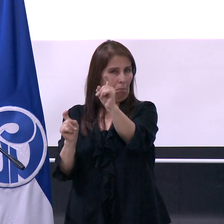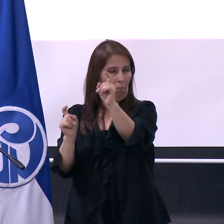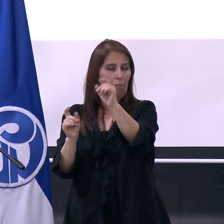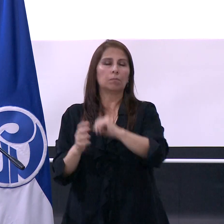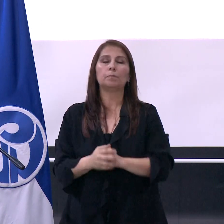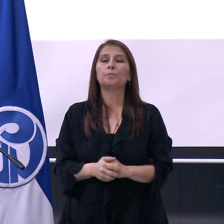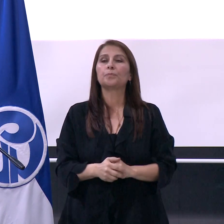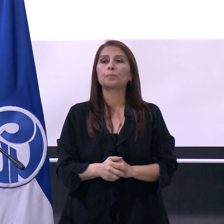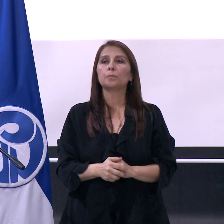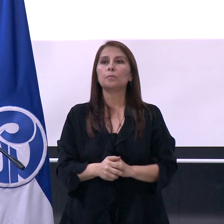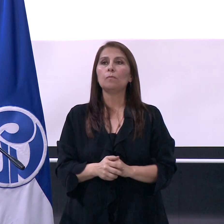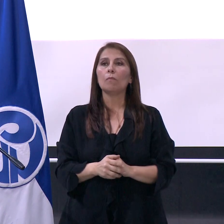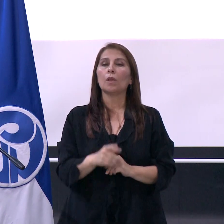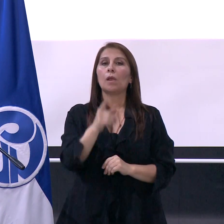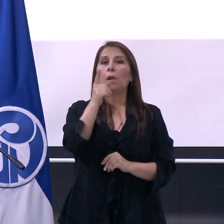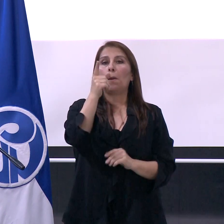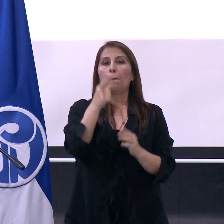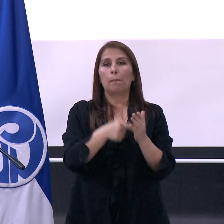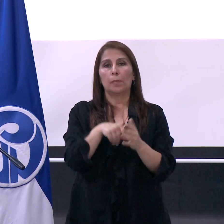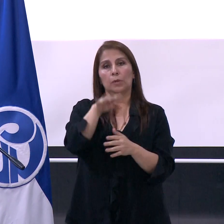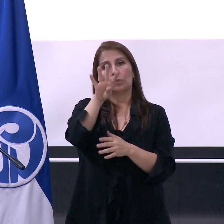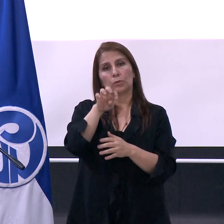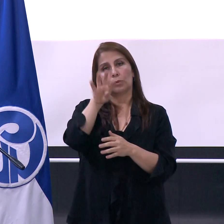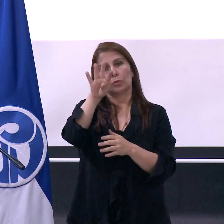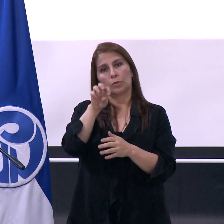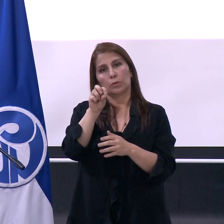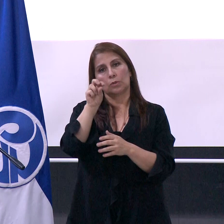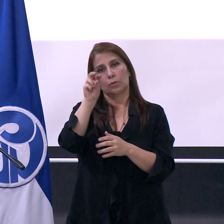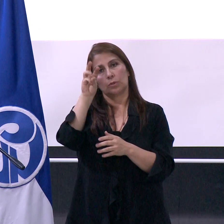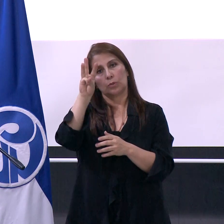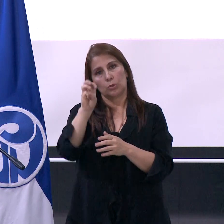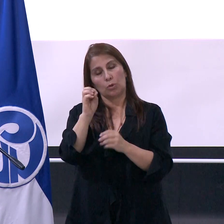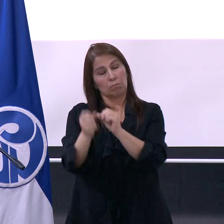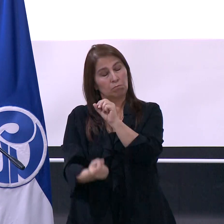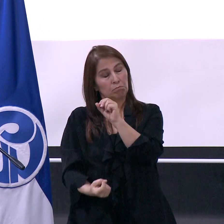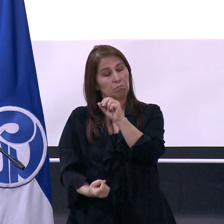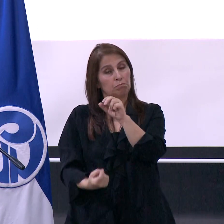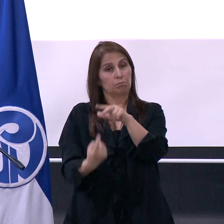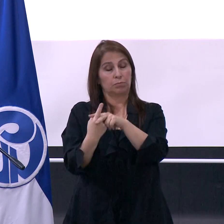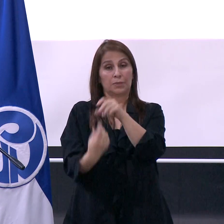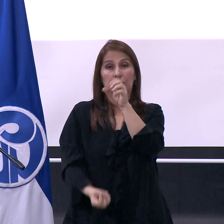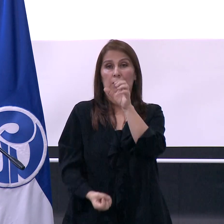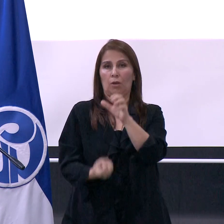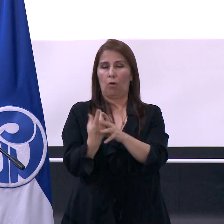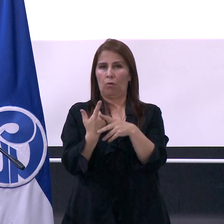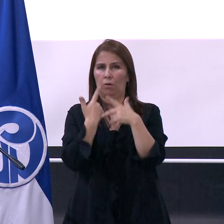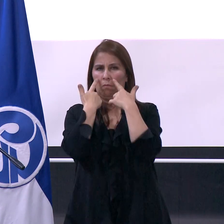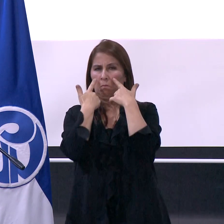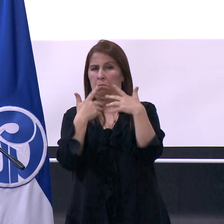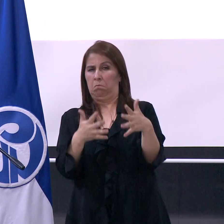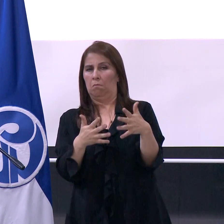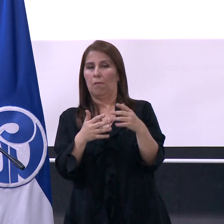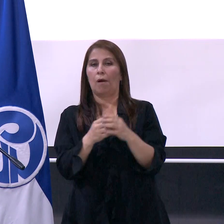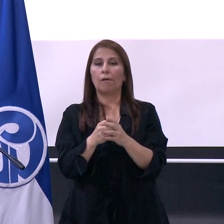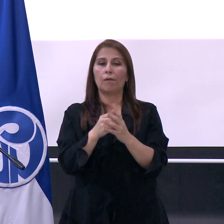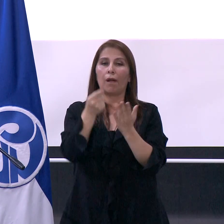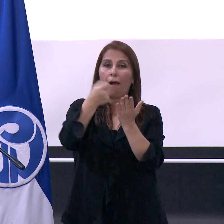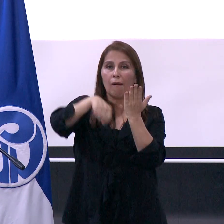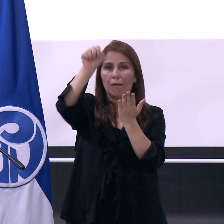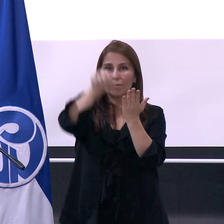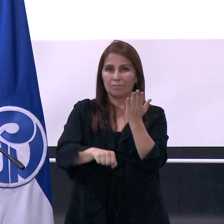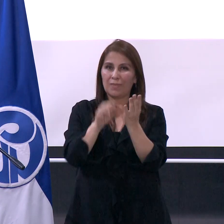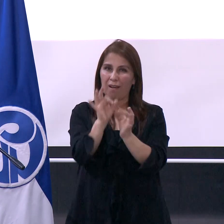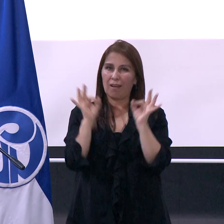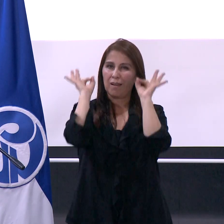a partir del 98 se produjo otro hito que re definió la relación estado universidad y fue el sistema de acreditación de calidad